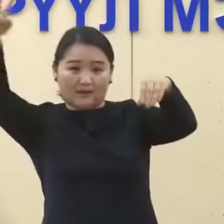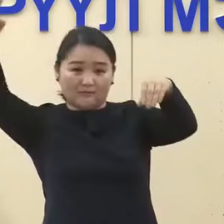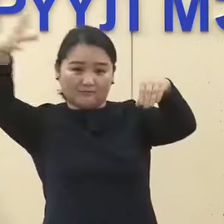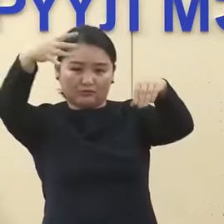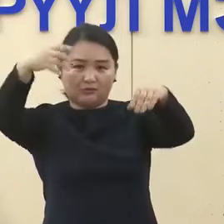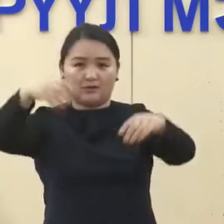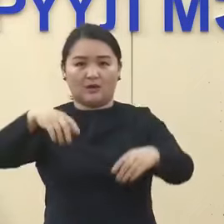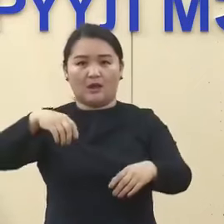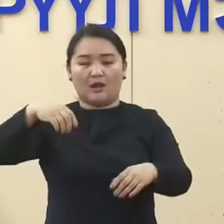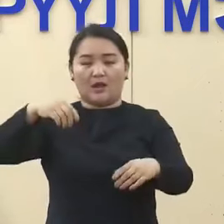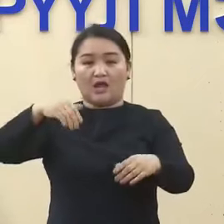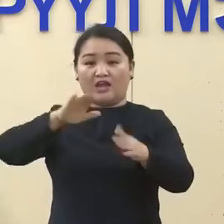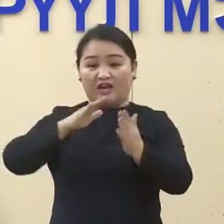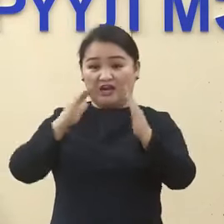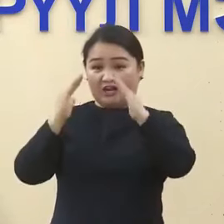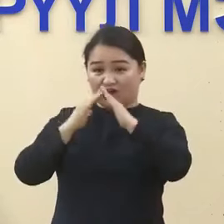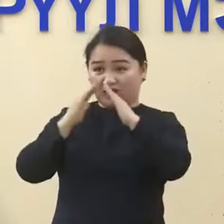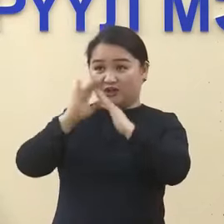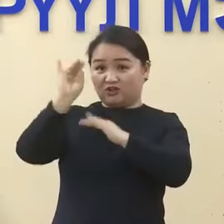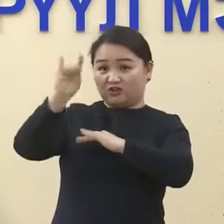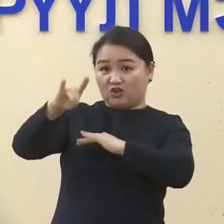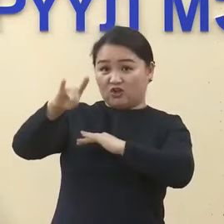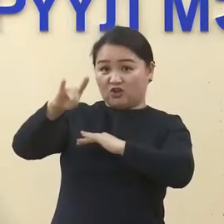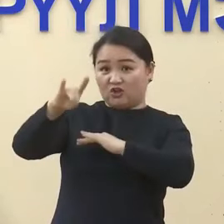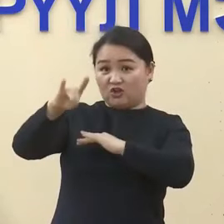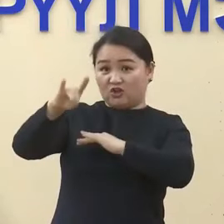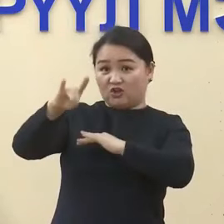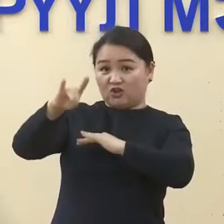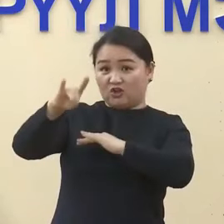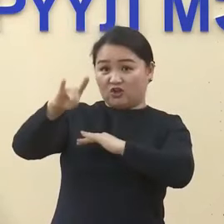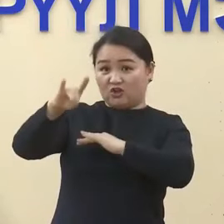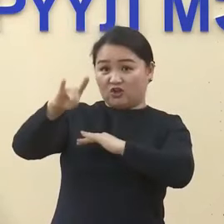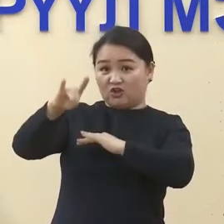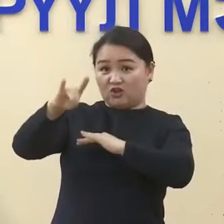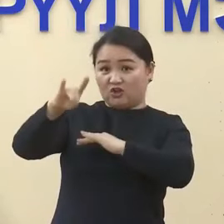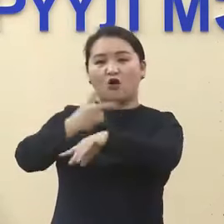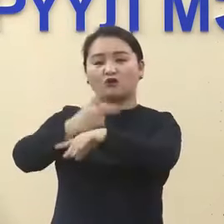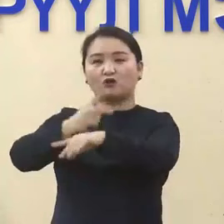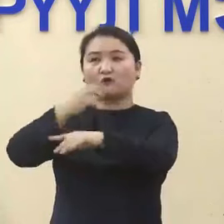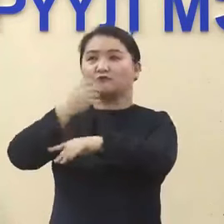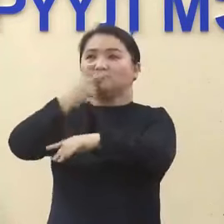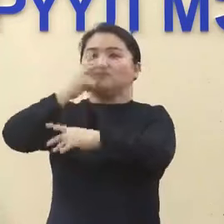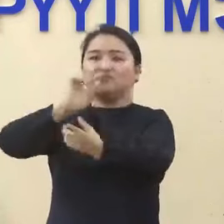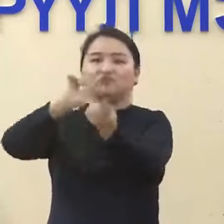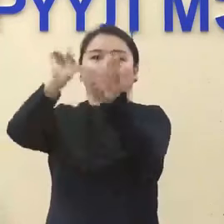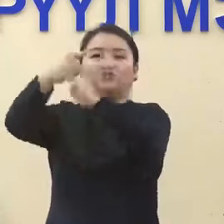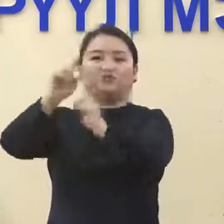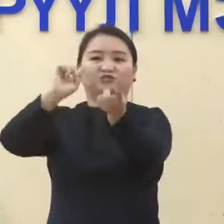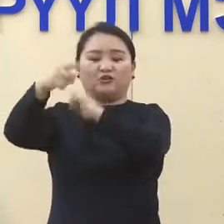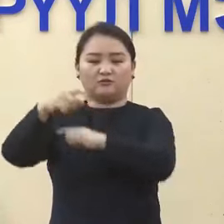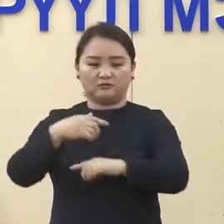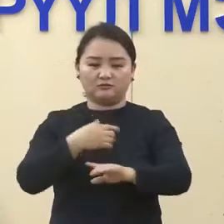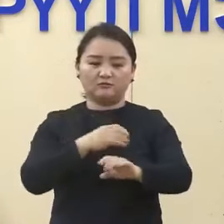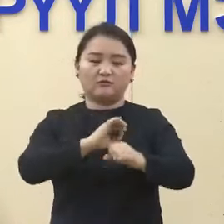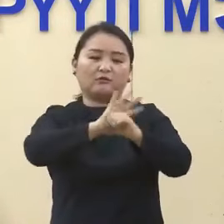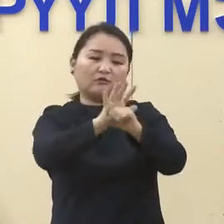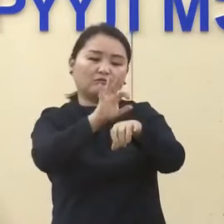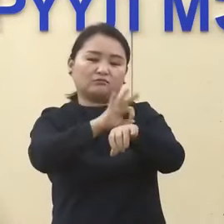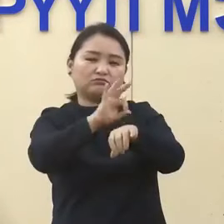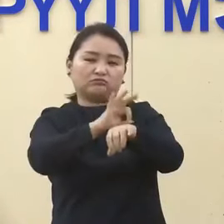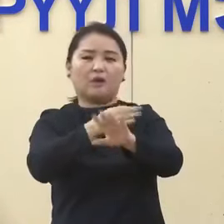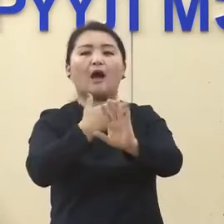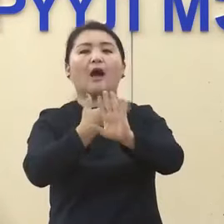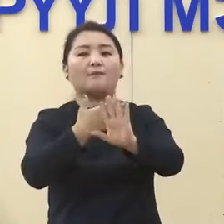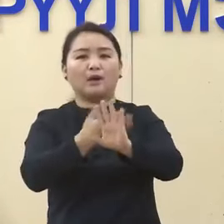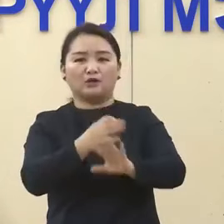сэлгэлт хийх нь бол ямар ч одоо сүлжээний бүтээгдэхүүнээс илүү коронавирусыг одоо үр дүнтэй аргаа гэдгийг бол хүмүүс эрдэмтэн судлаачид одоо